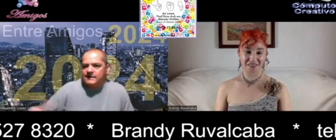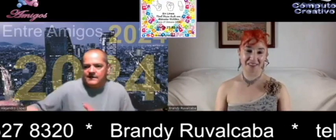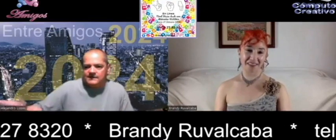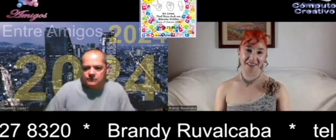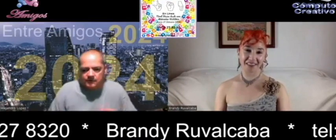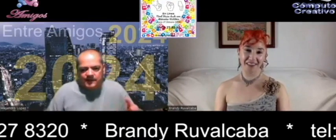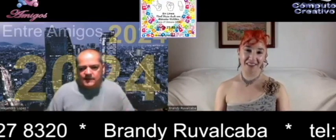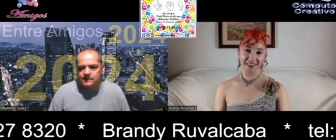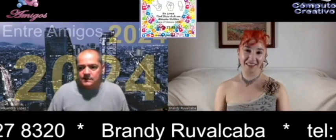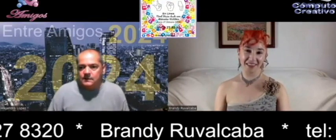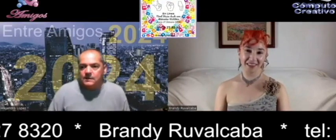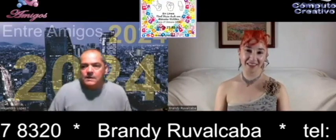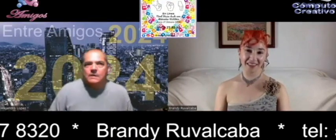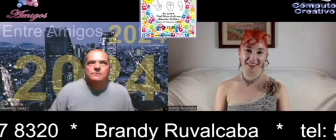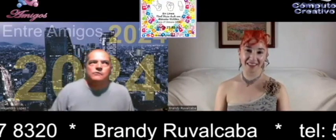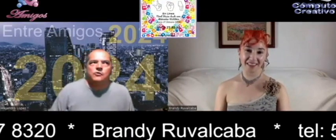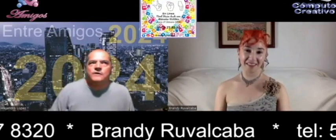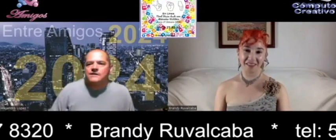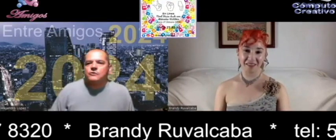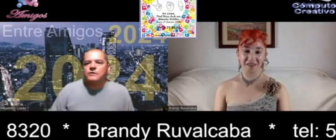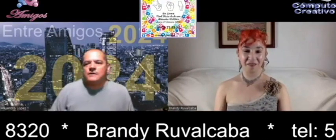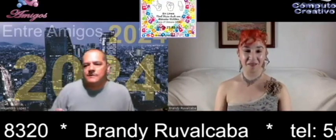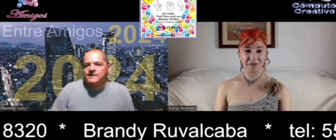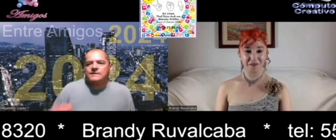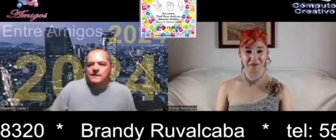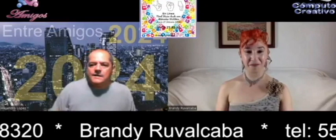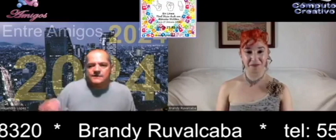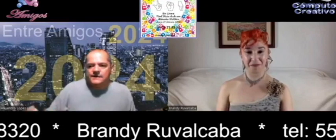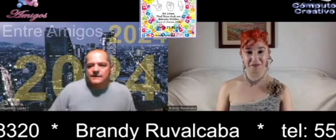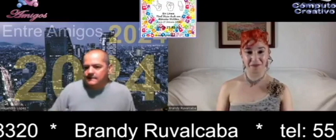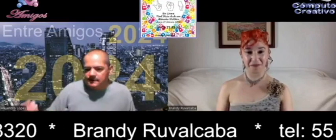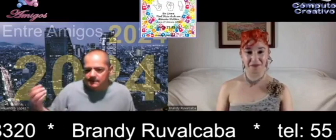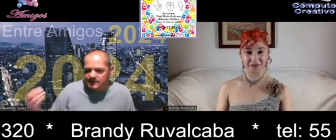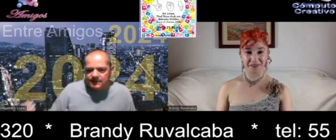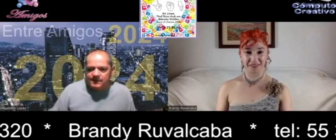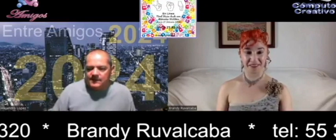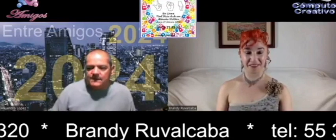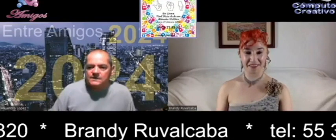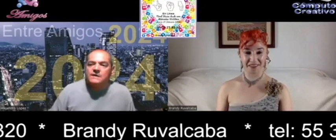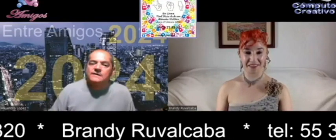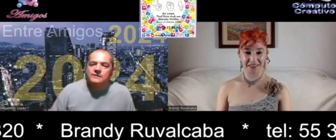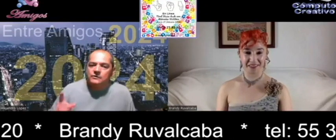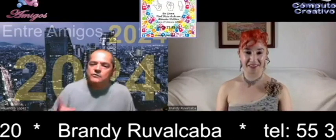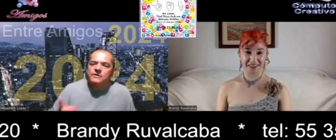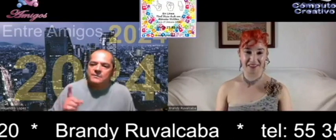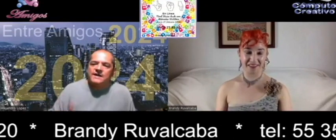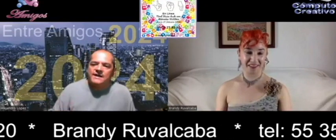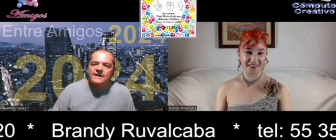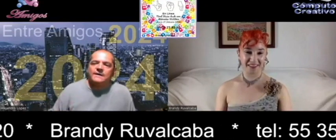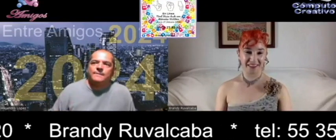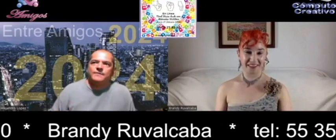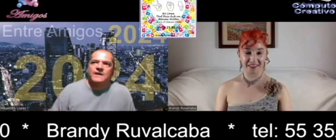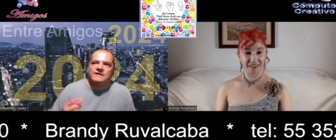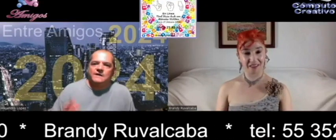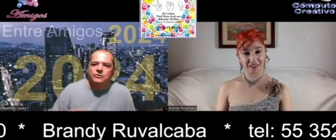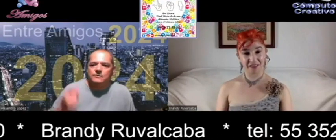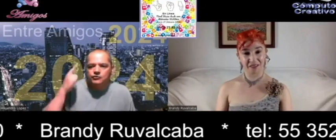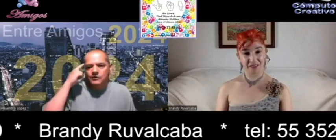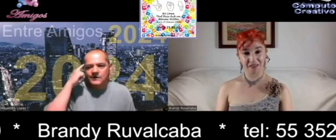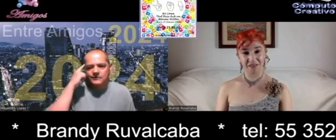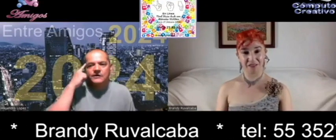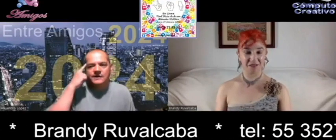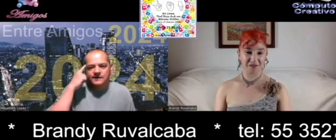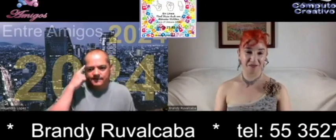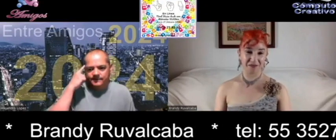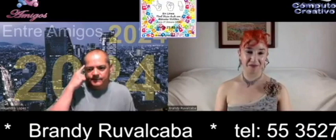hacer matrices o X? No es tanto que te vayas a dedicar a hacer matemáticas, sino es una manera que te ayuda